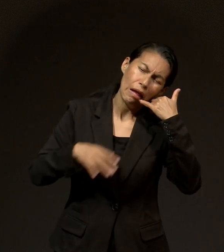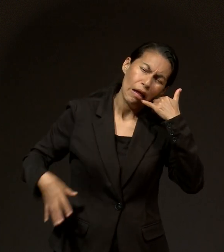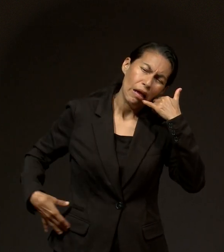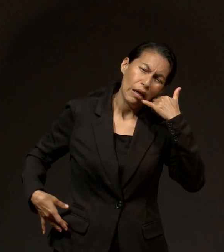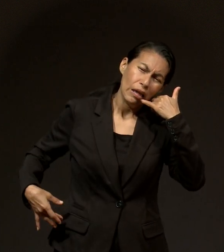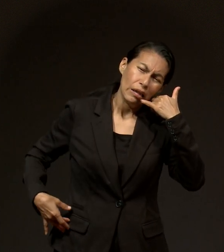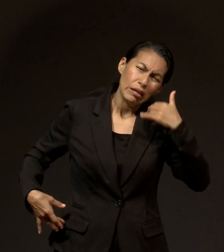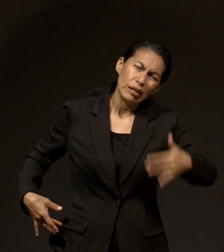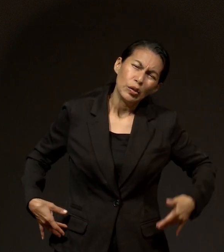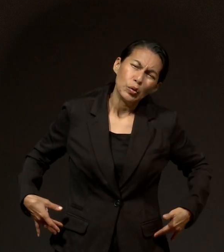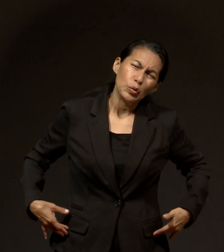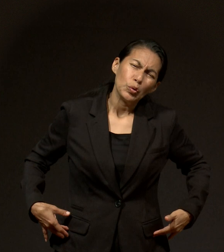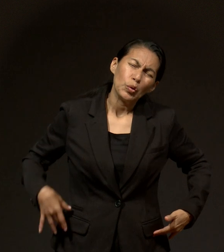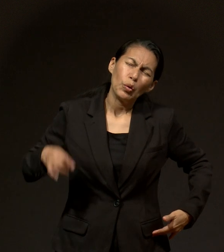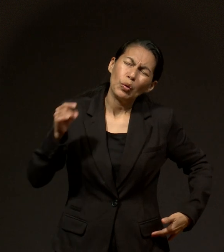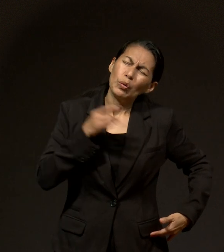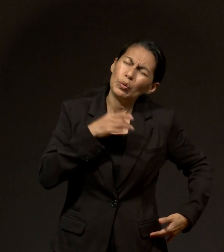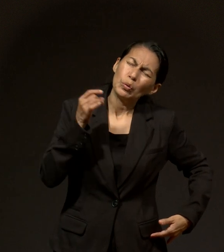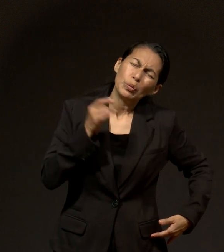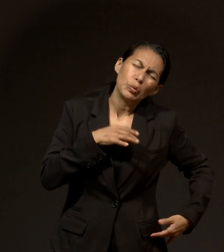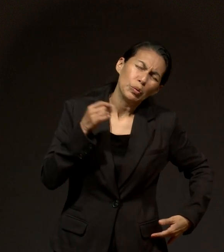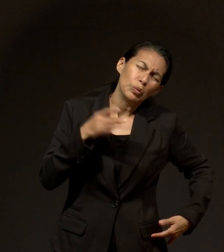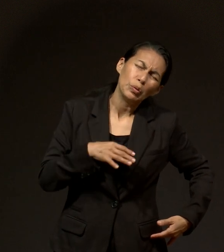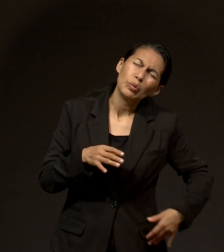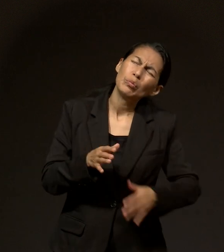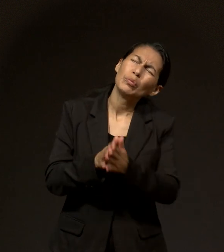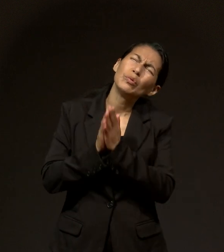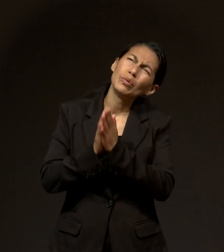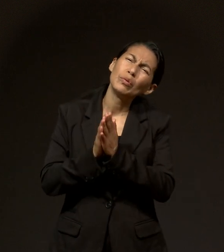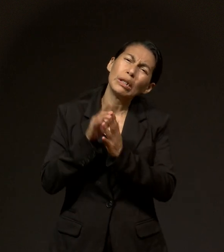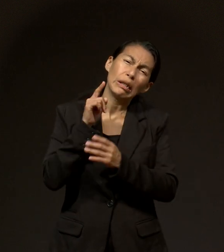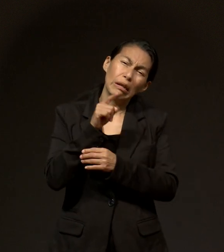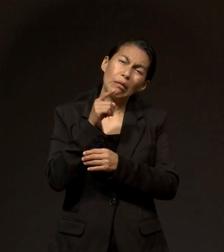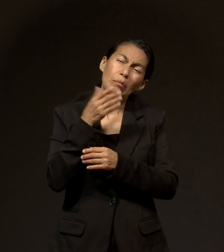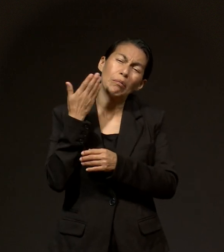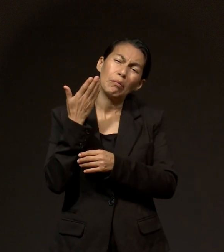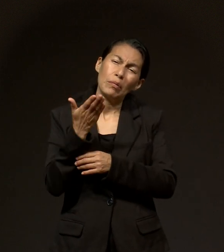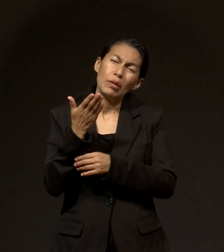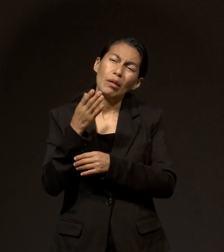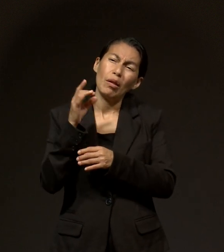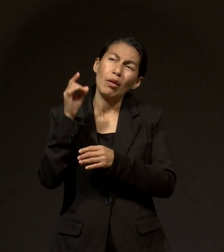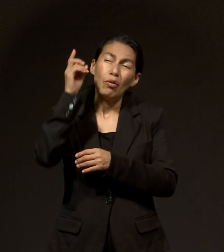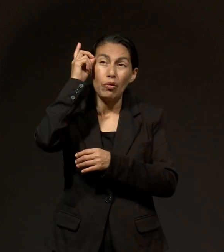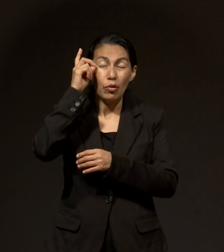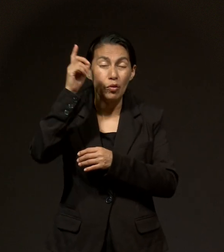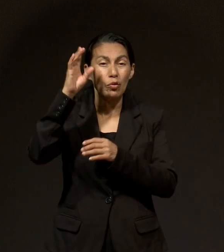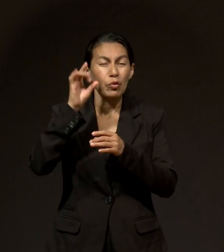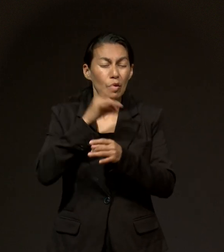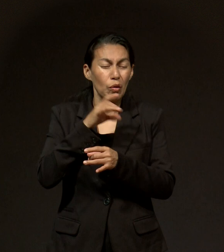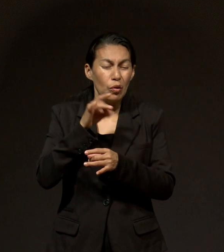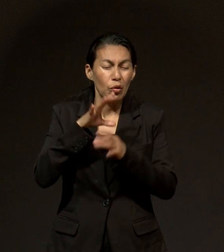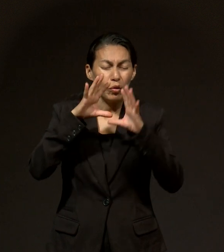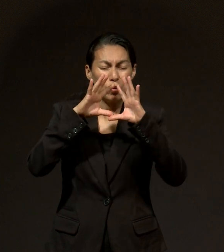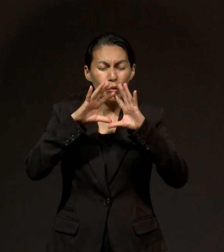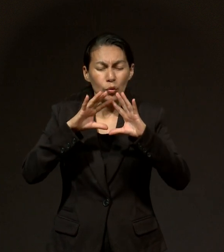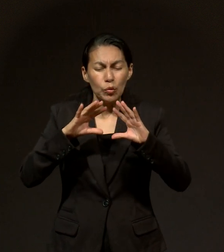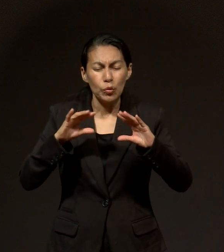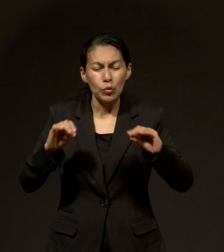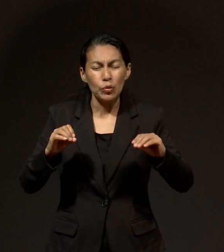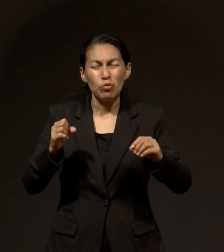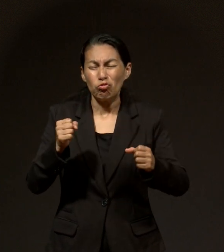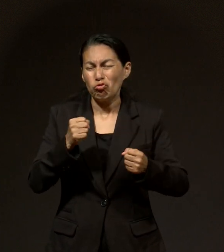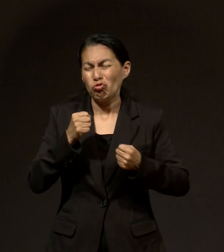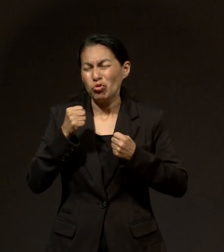sienten En su cadera Él desee Que nuestro Dios Quite sus dolores Ya que son fuertes Vamos a